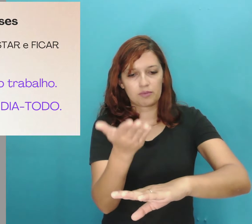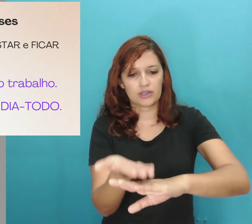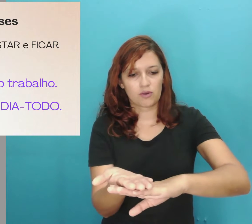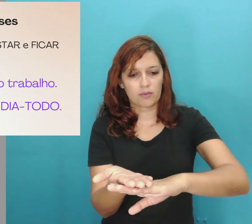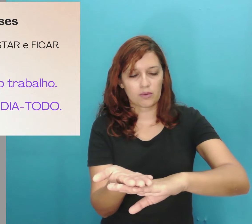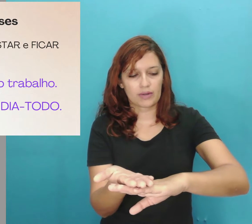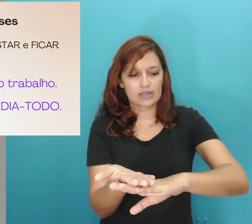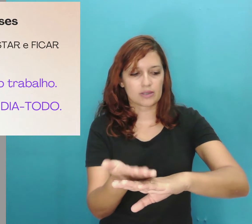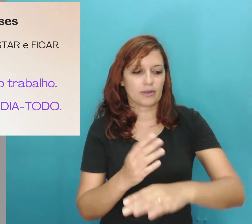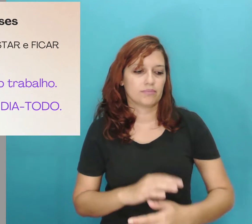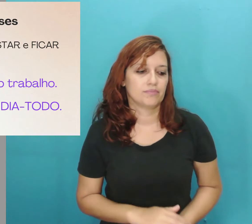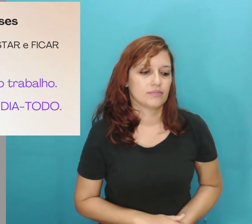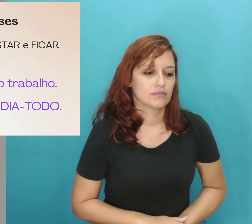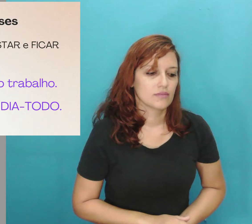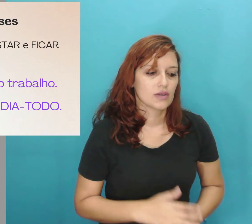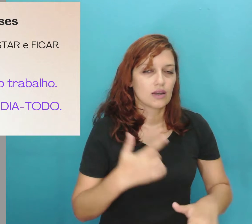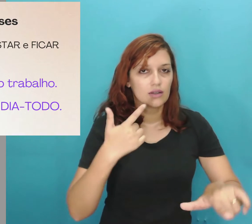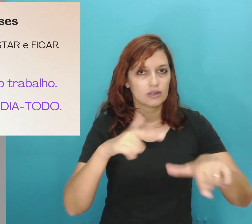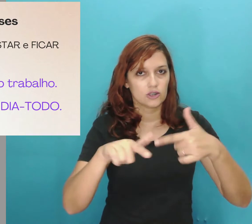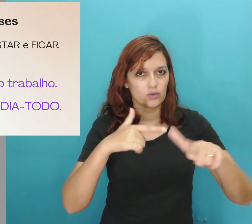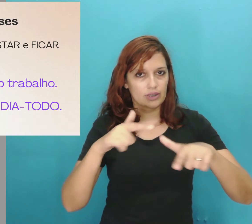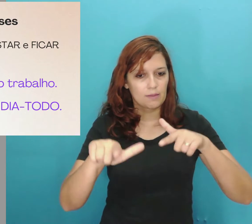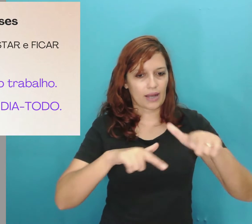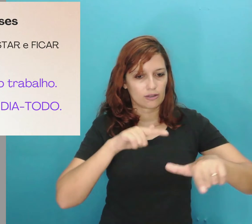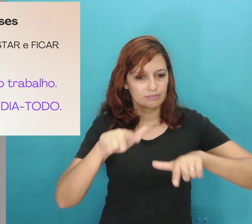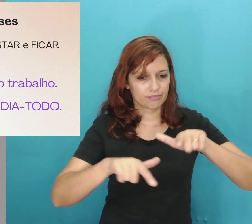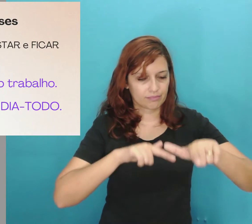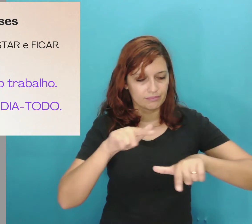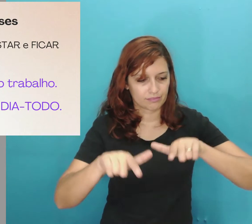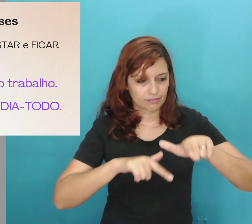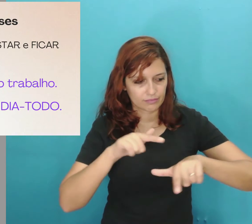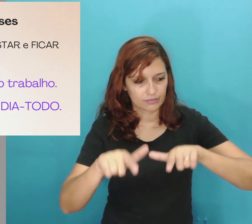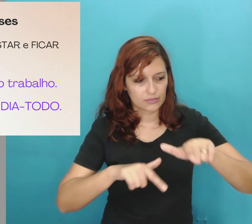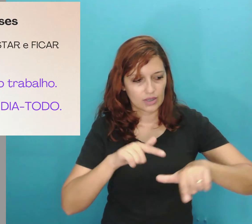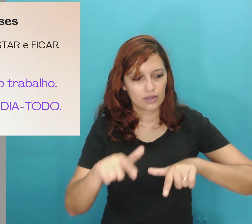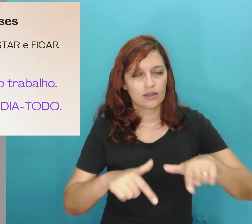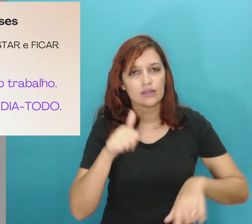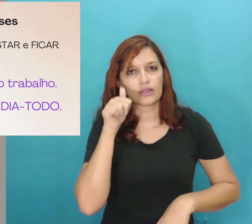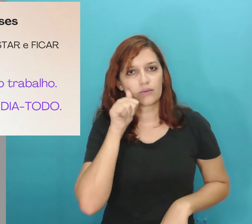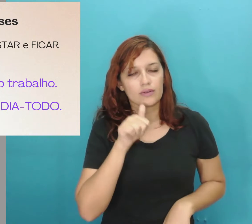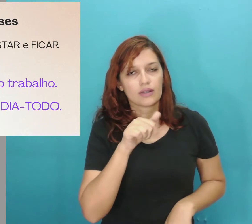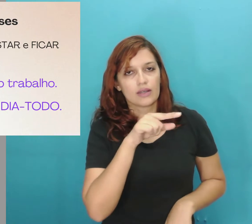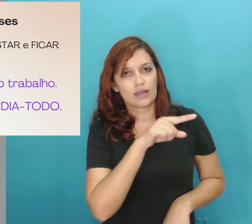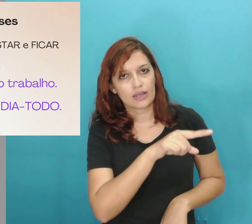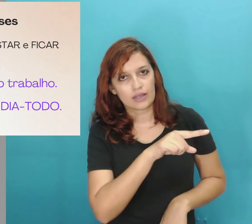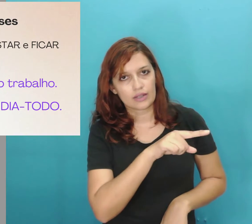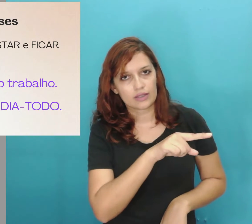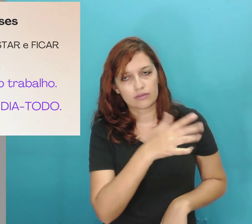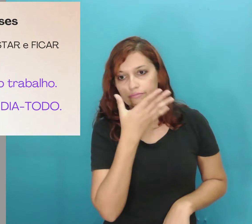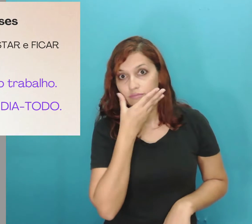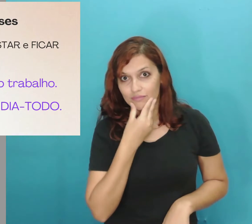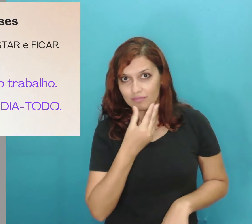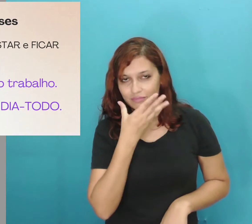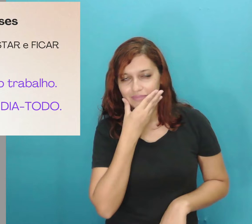com a palma para cima. No trabalho. Então, ele